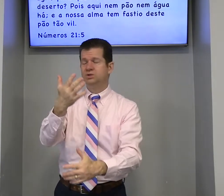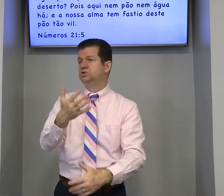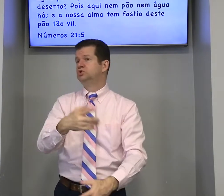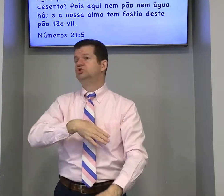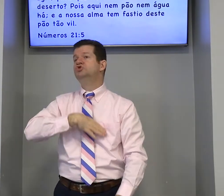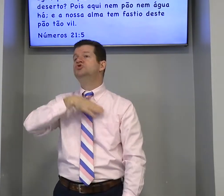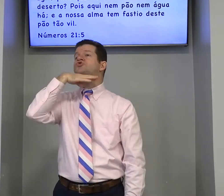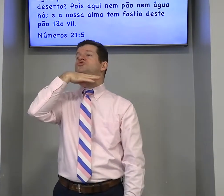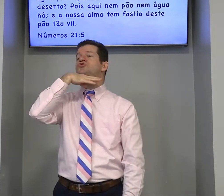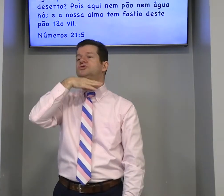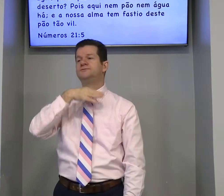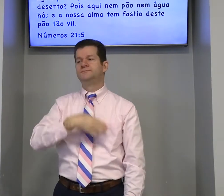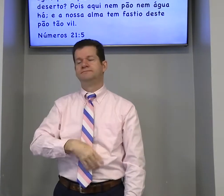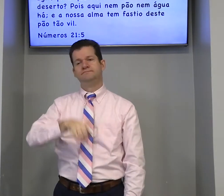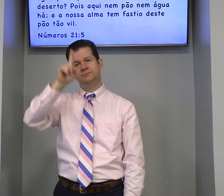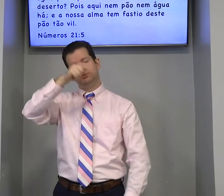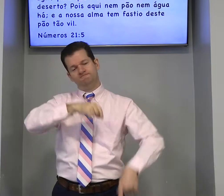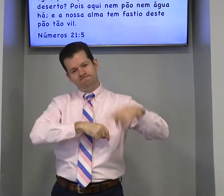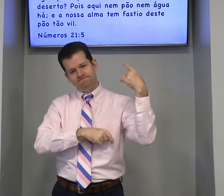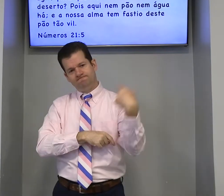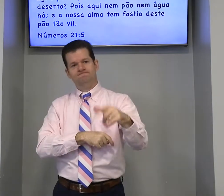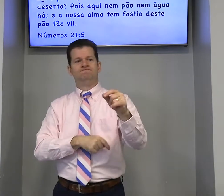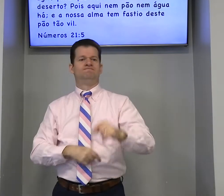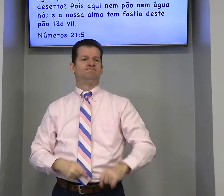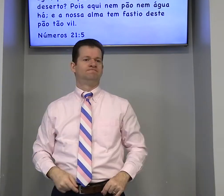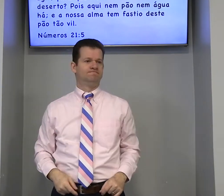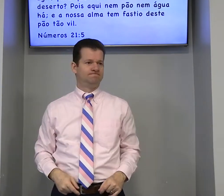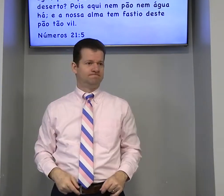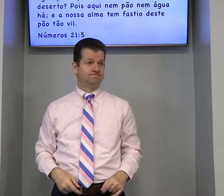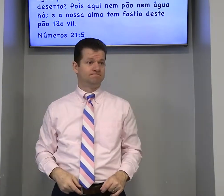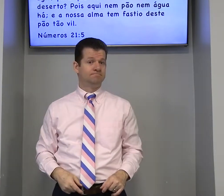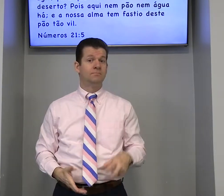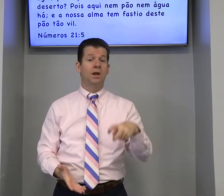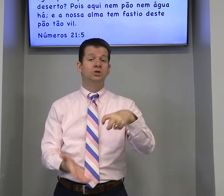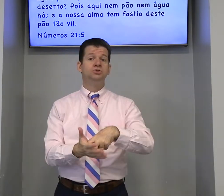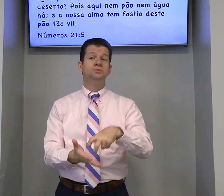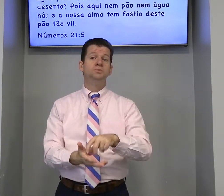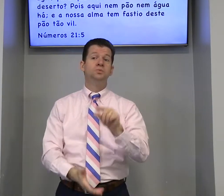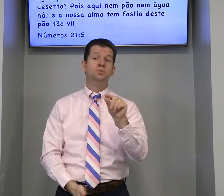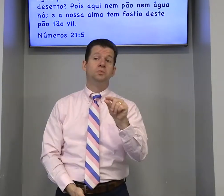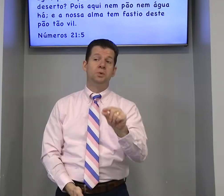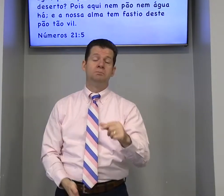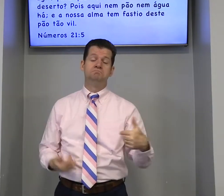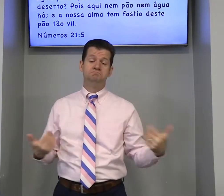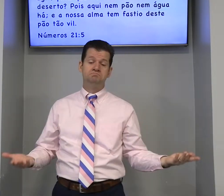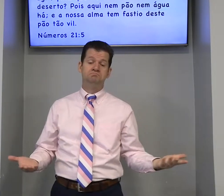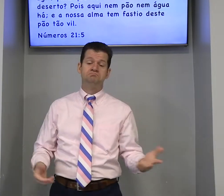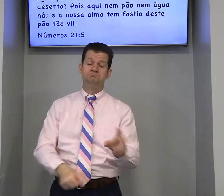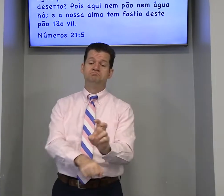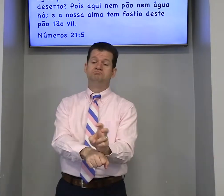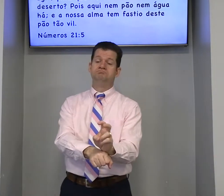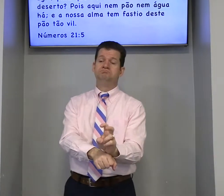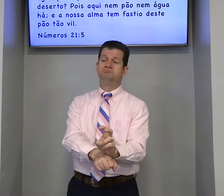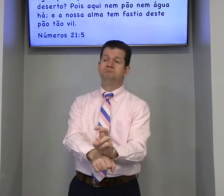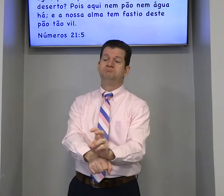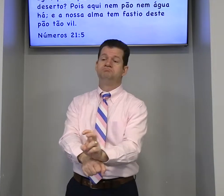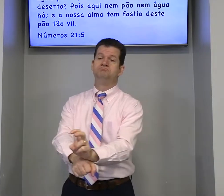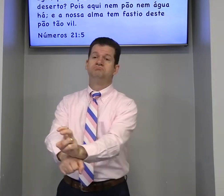Deus, ele não aguentava mais e decidiu mandar um castigo. Qual é